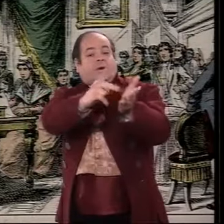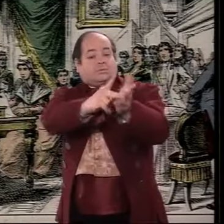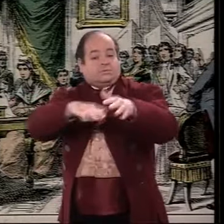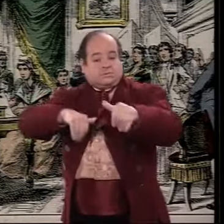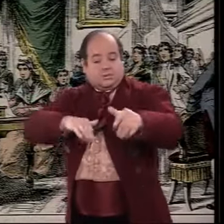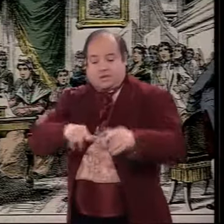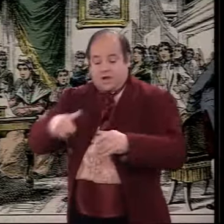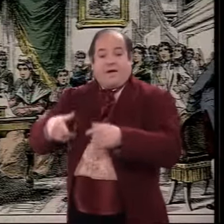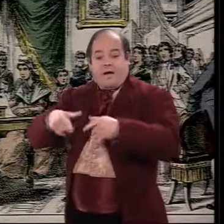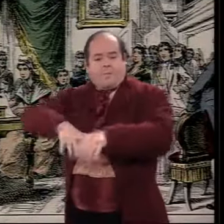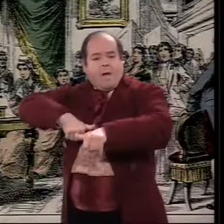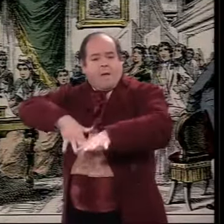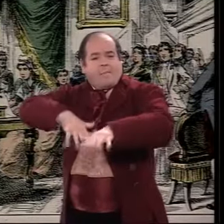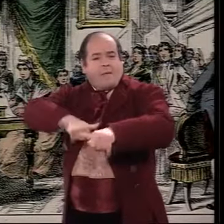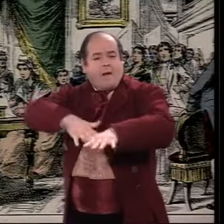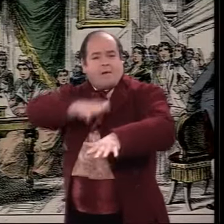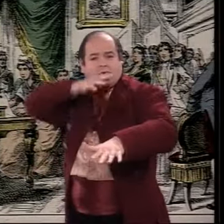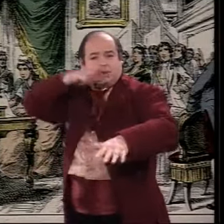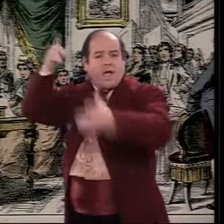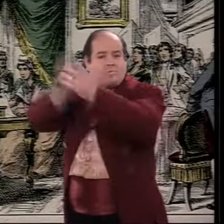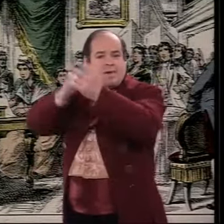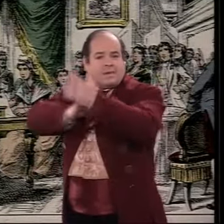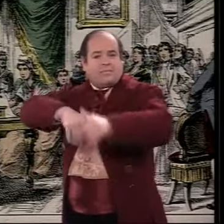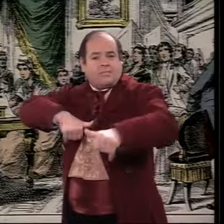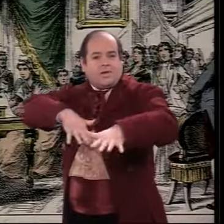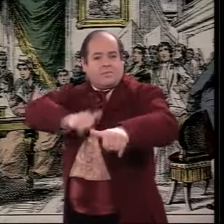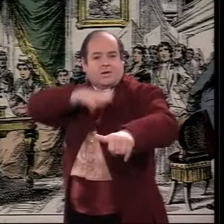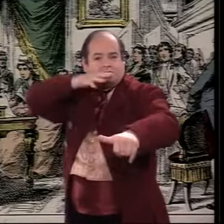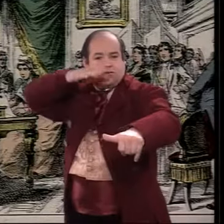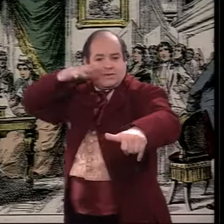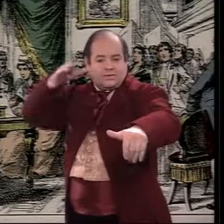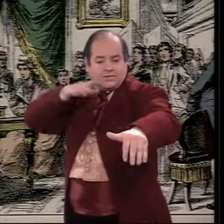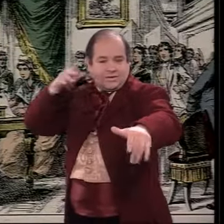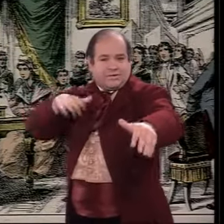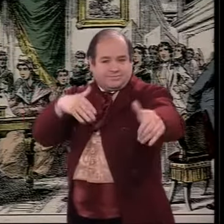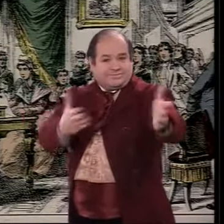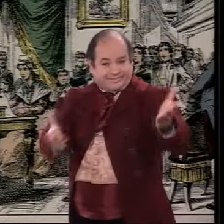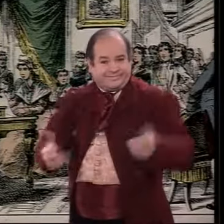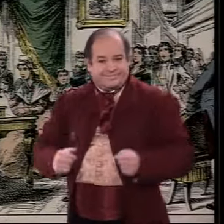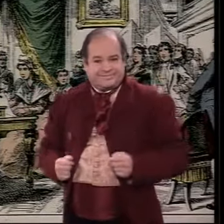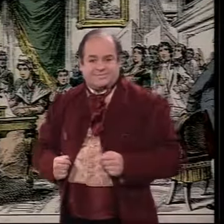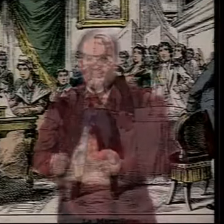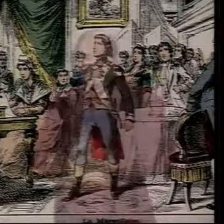Le chant, écrit et composé en 1792 par Auget de Lille, la Marseillaise.